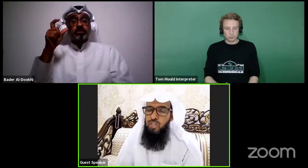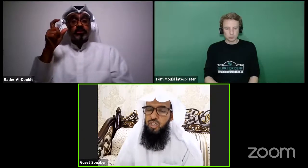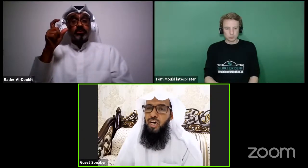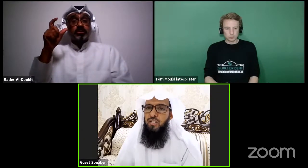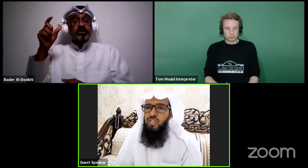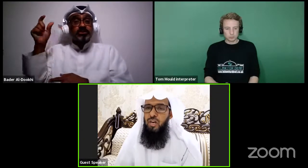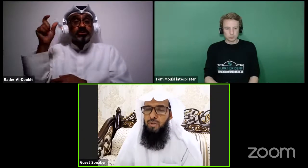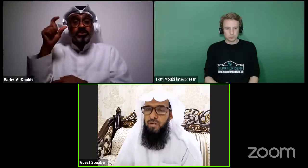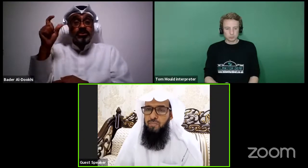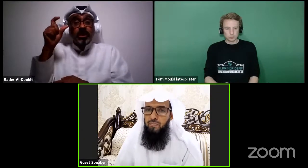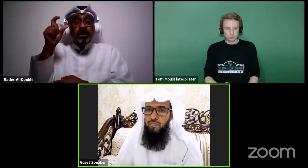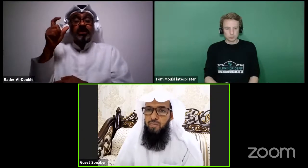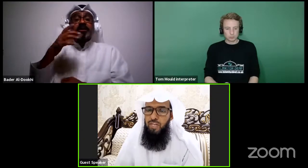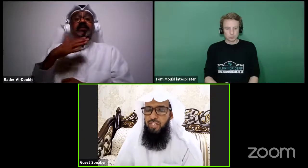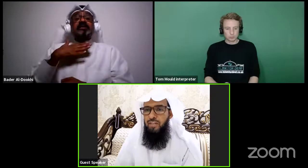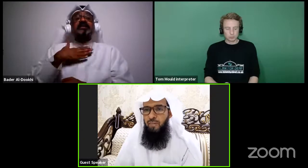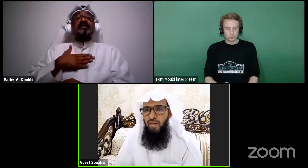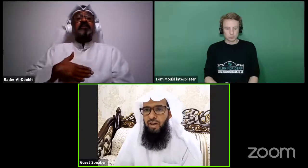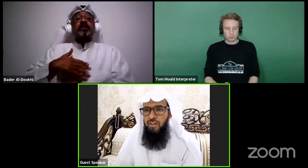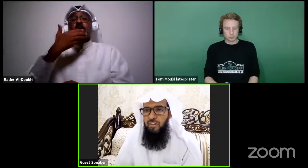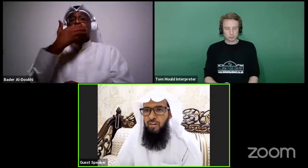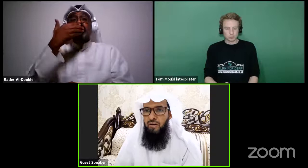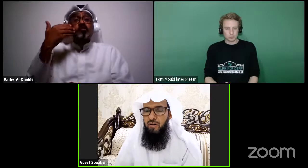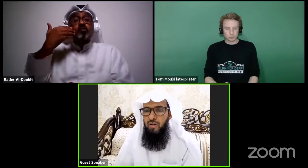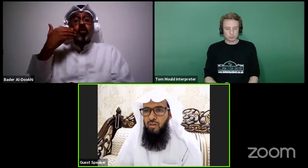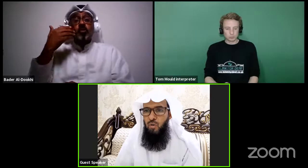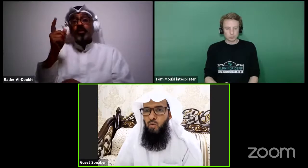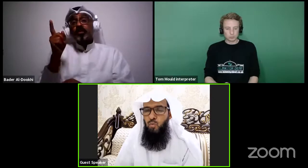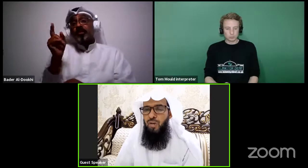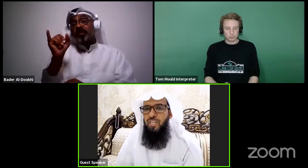صوم شهر الصبر يعني رمضان،